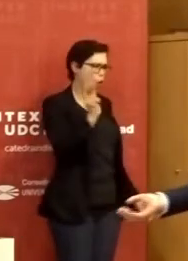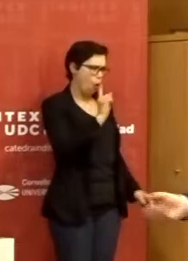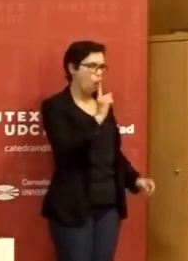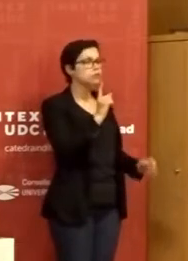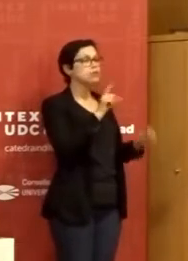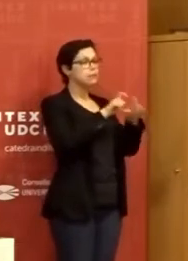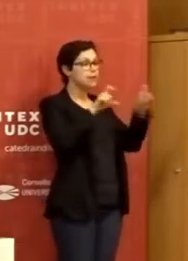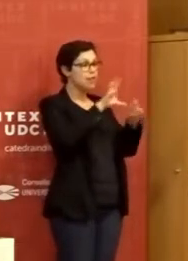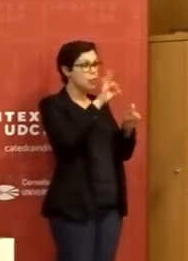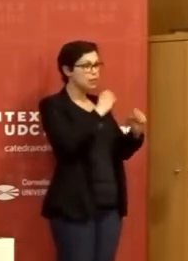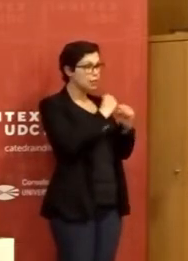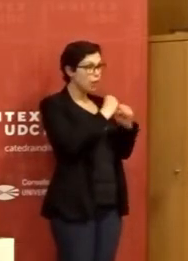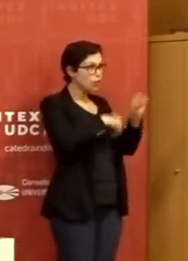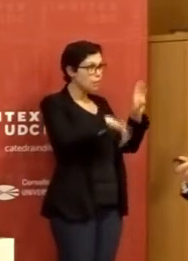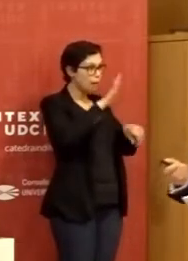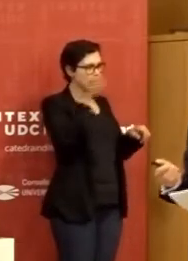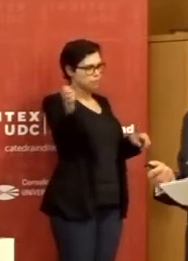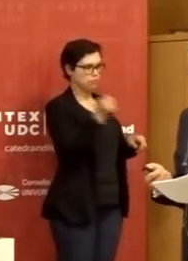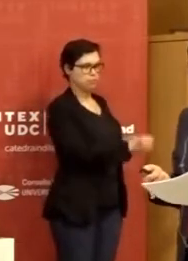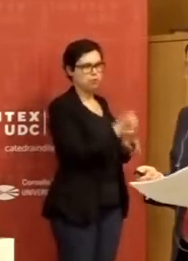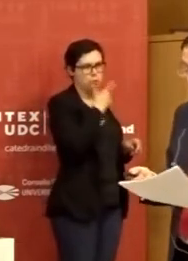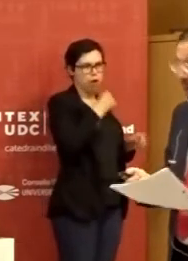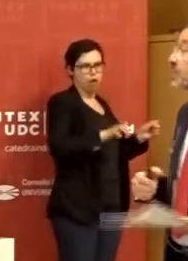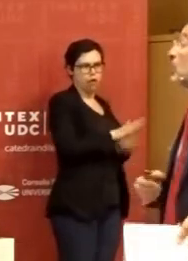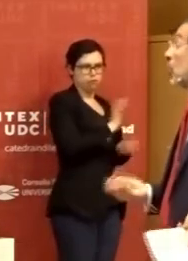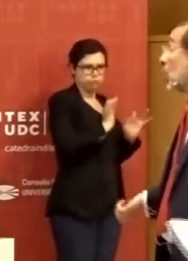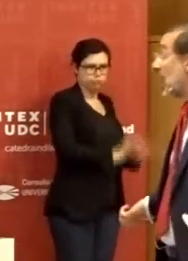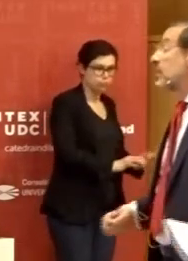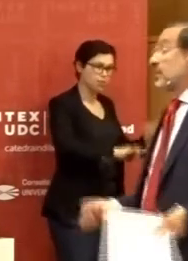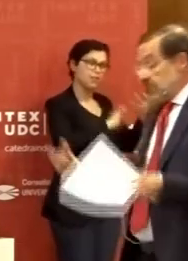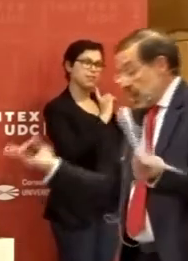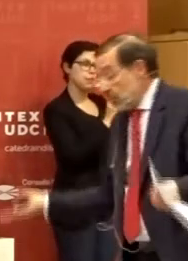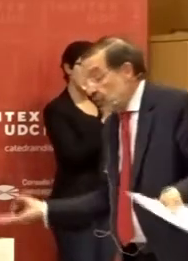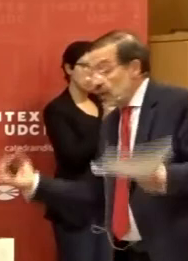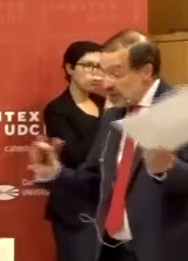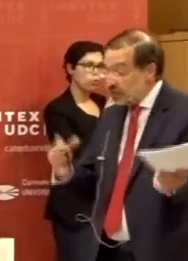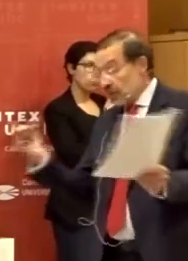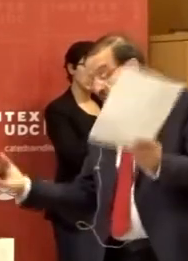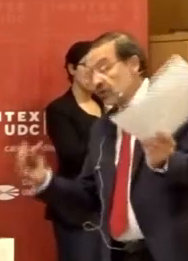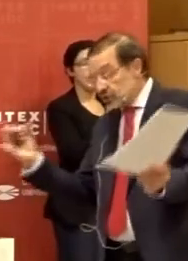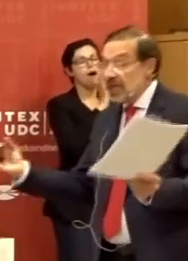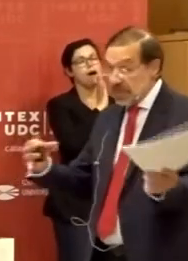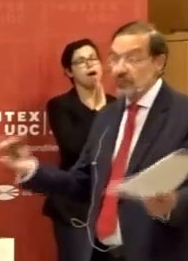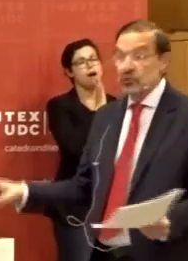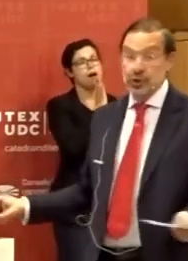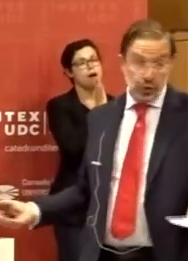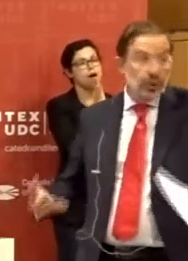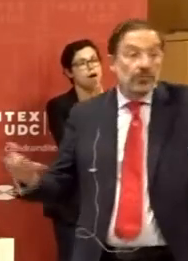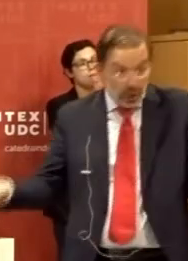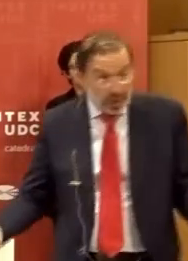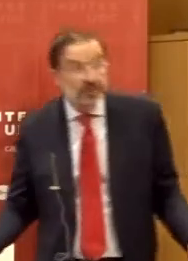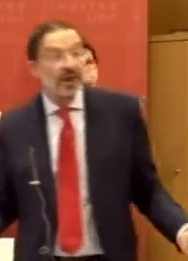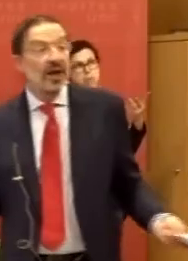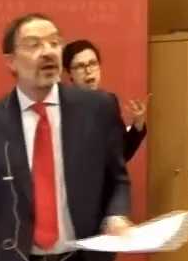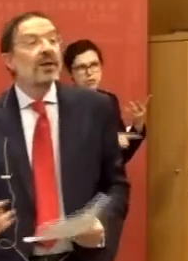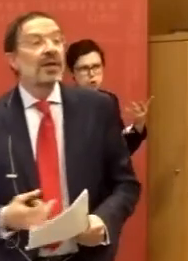50 trabajadores tienen una obligación de cumplir esa ley, ¿no? En segundo lugar, aunque yo ya he dicho que no sé hasta qué punto esto es útil,